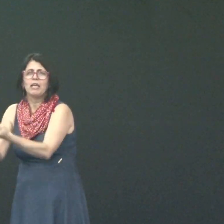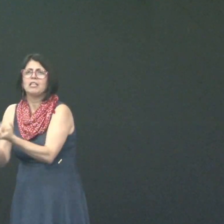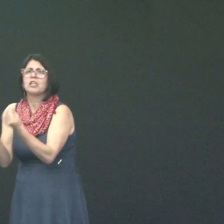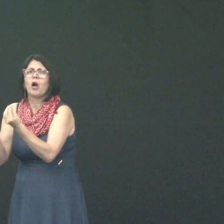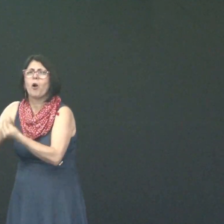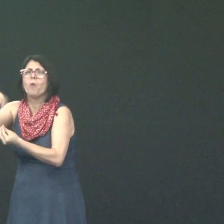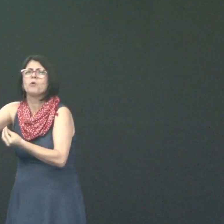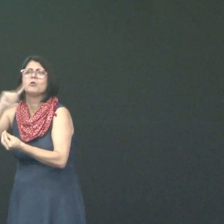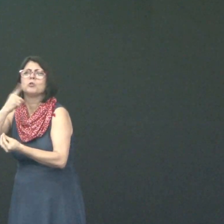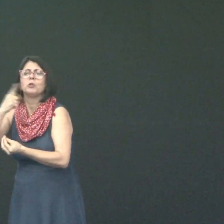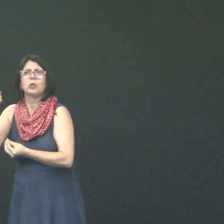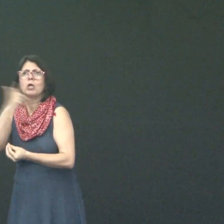visualidade.